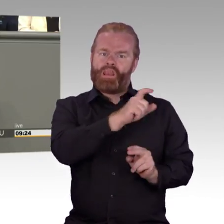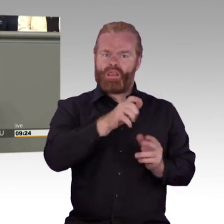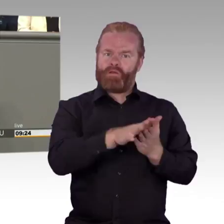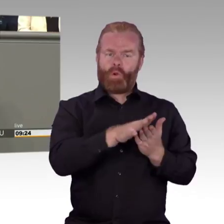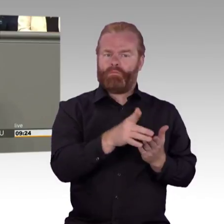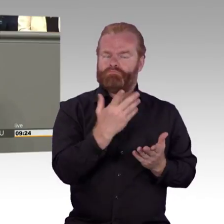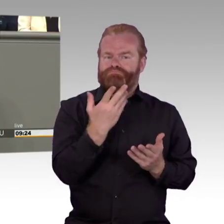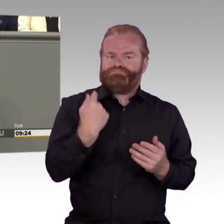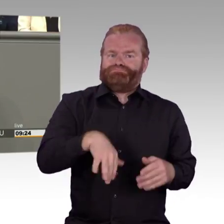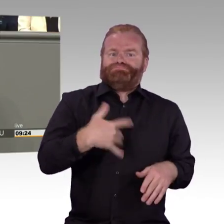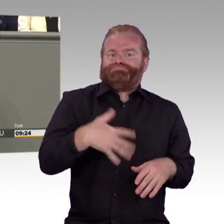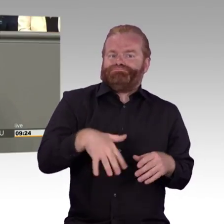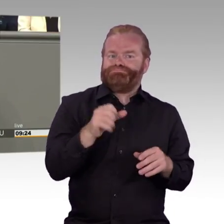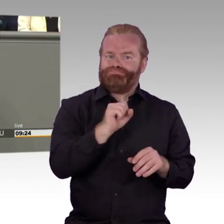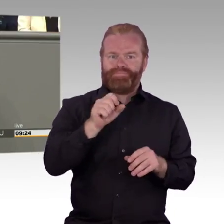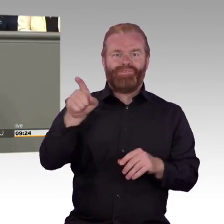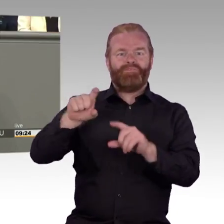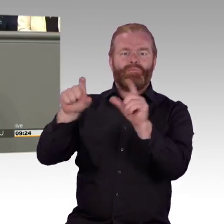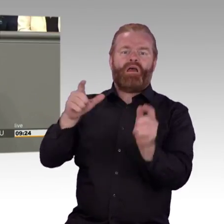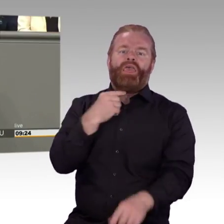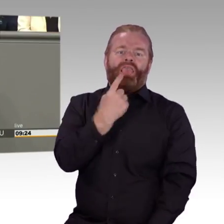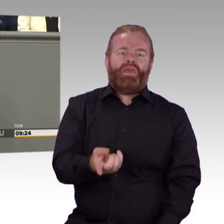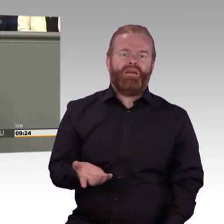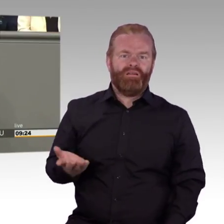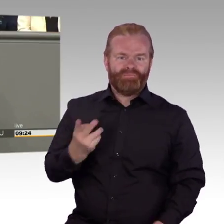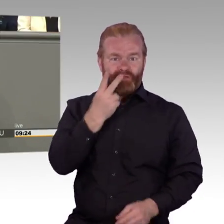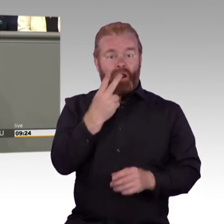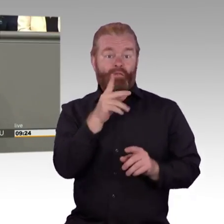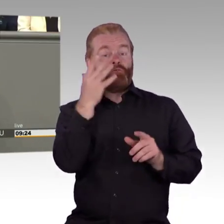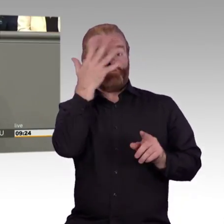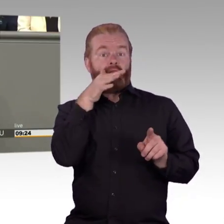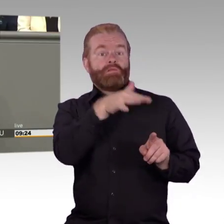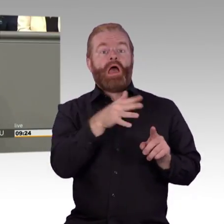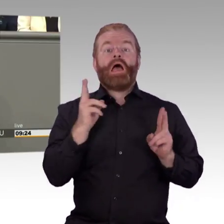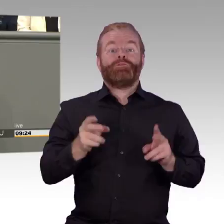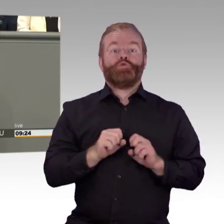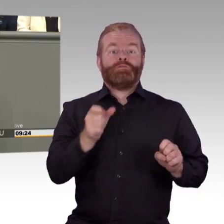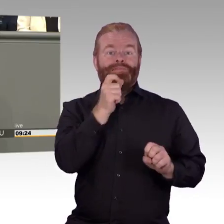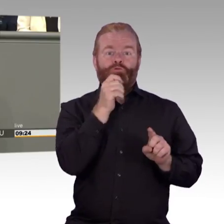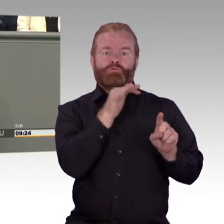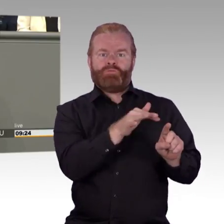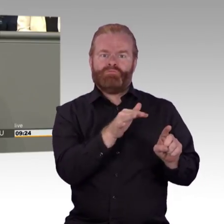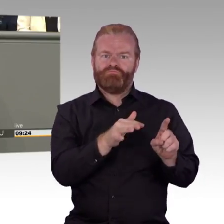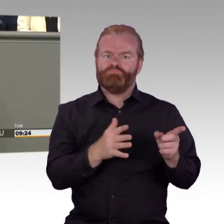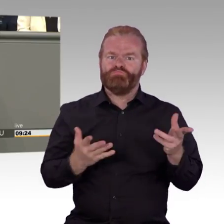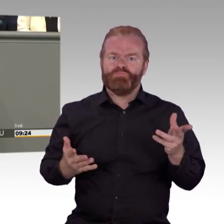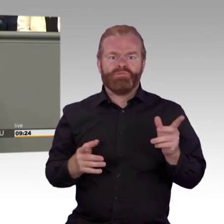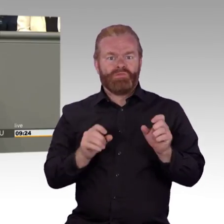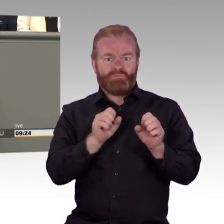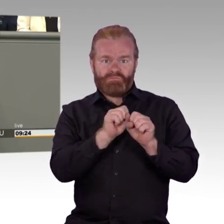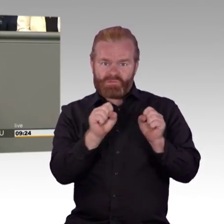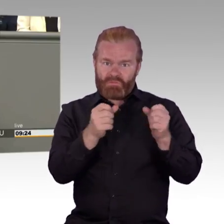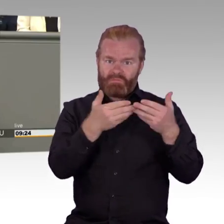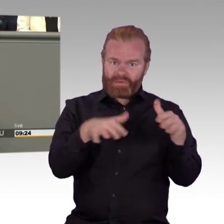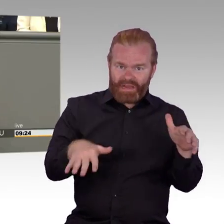Unternehmens eben auch tätig ist? Und da ist klar, da ist der Verbraucher nicht auf Augenhöhe mit dem Unternehmen.